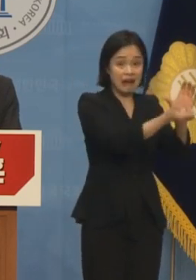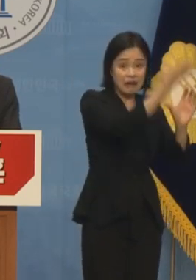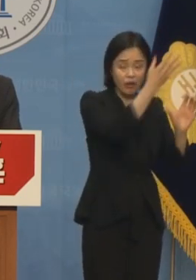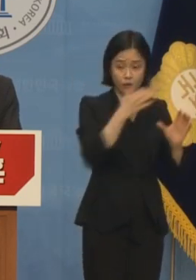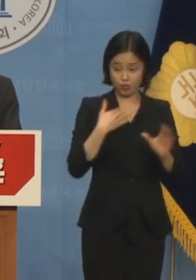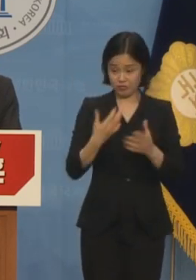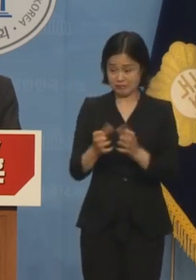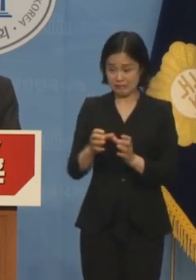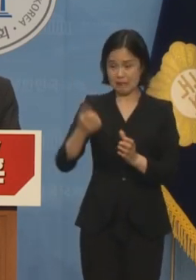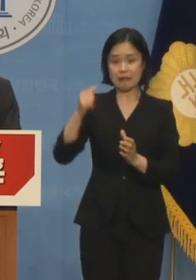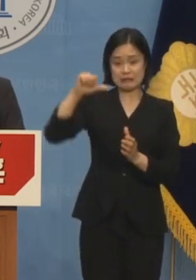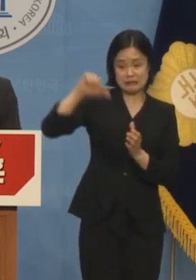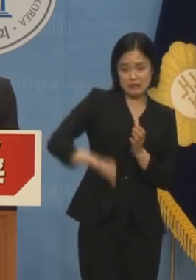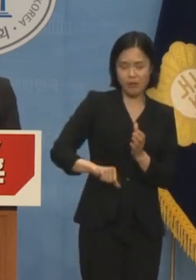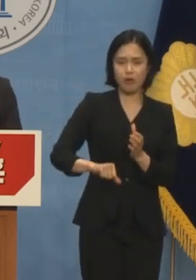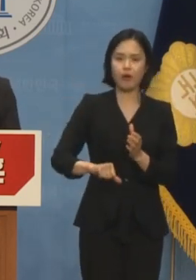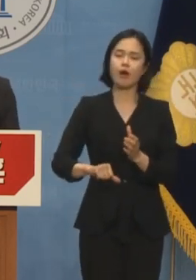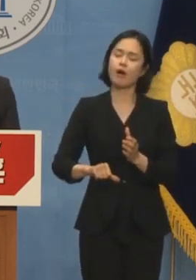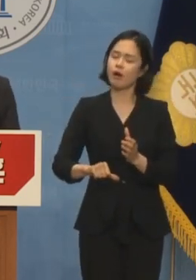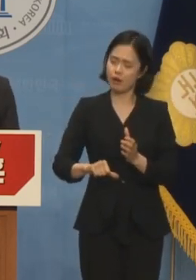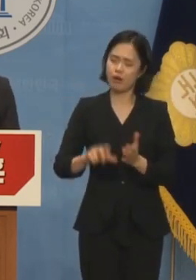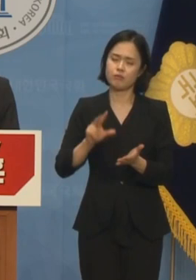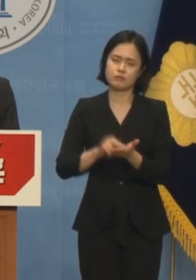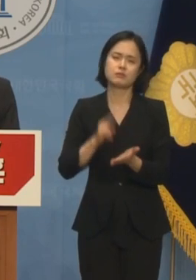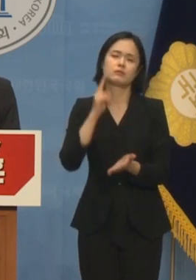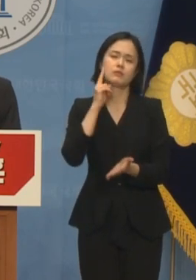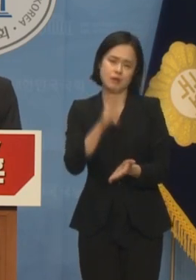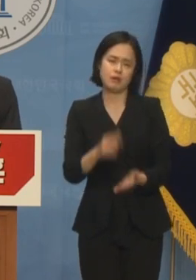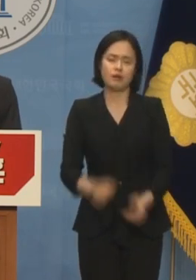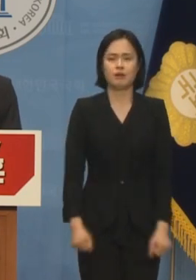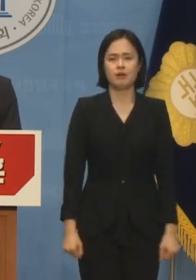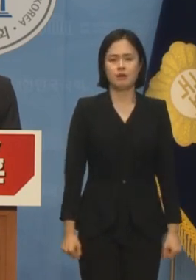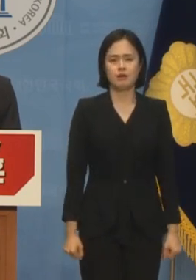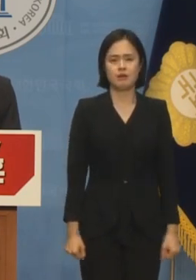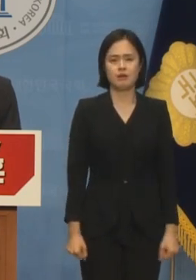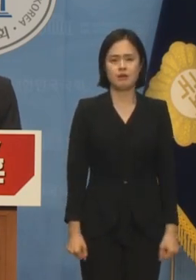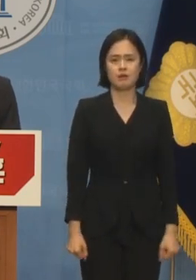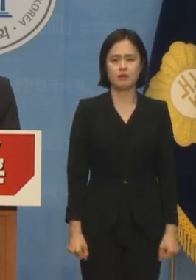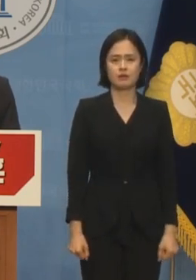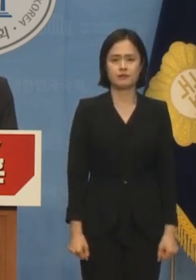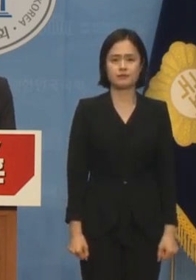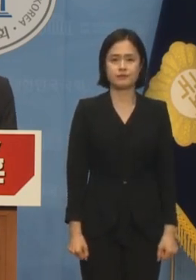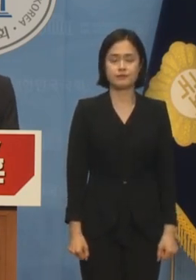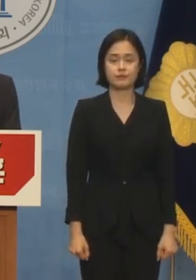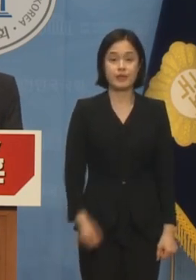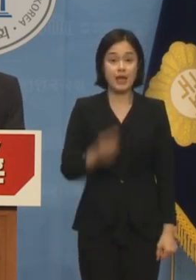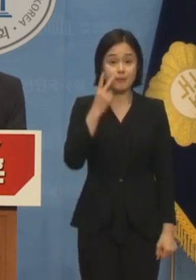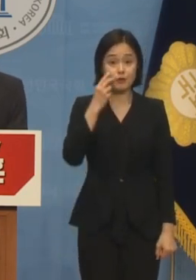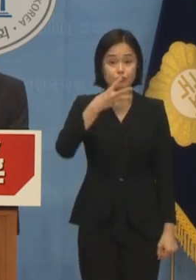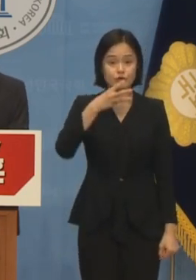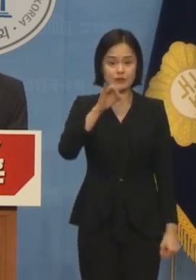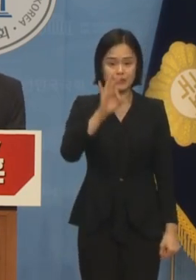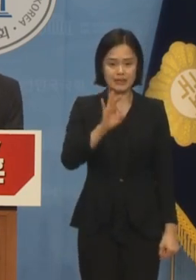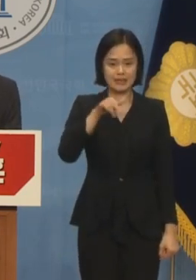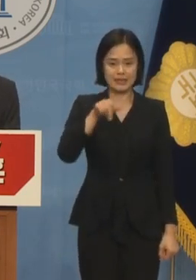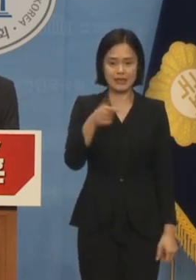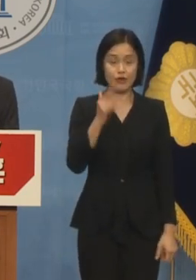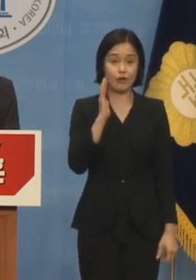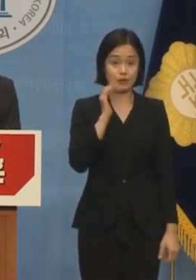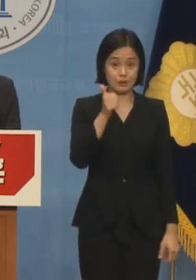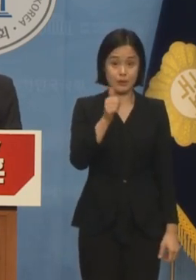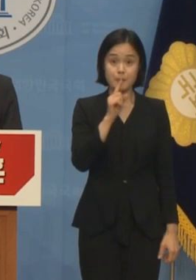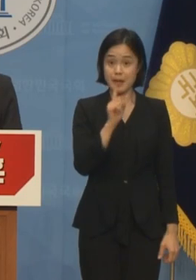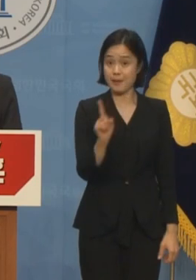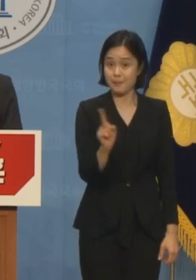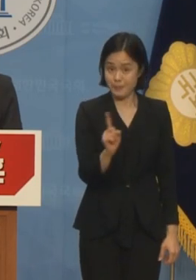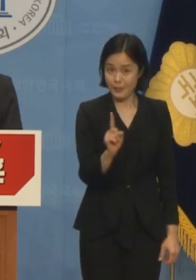더 심각했다, 이렇게밖에 볼 수 없을 겁니다. 링컨 대통령이 이런 말씀을 하셨습니다. 민심과